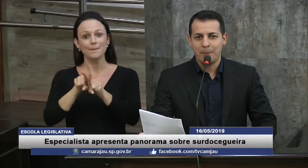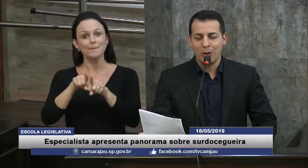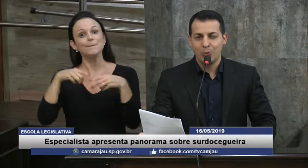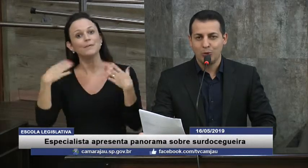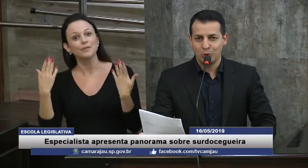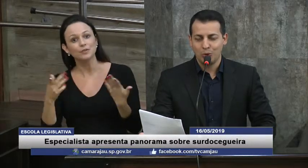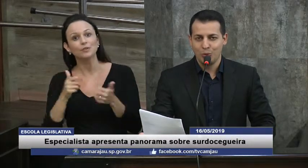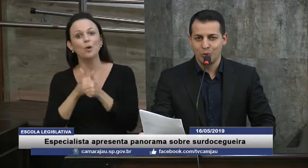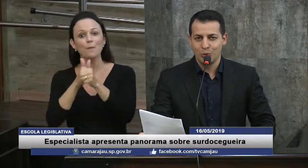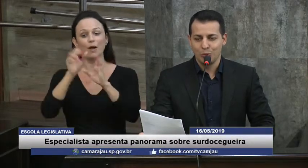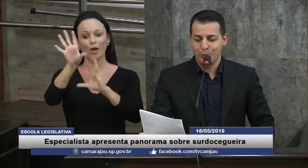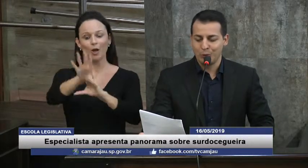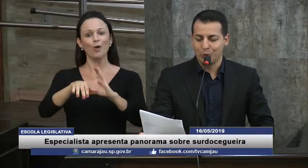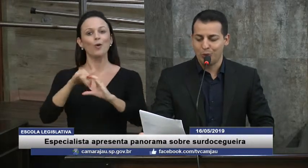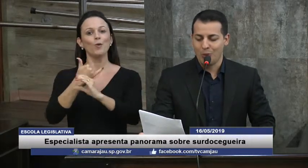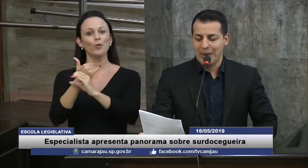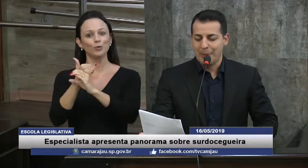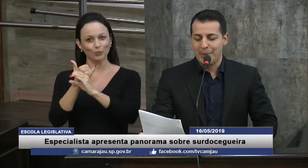acompanha pelo YouTube,